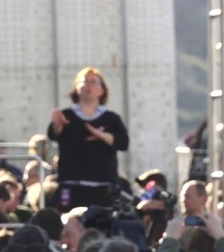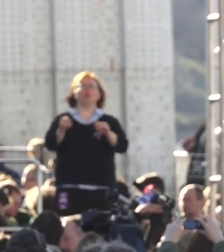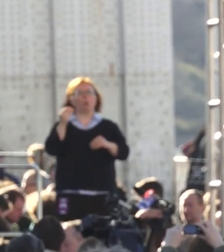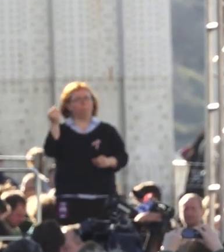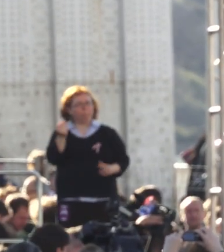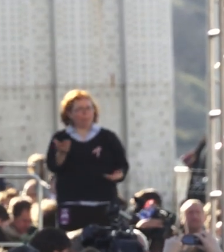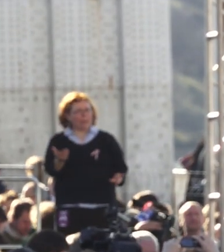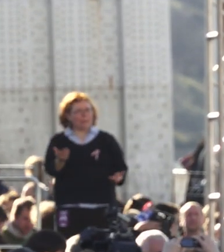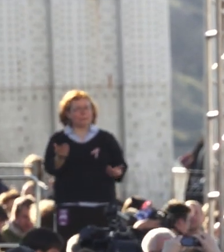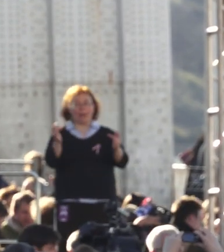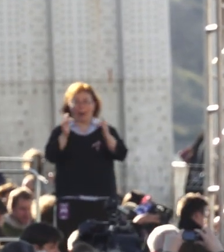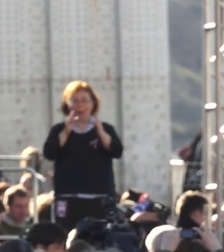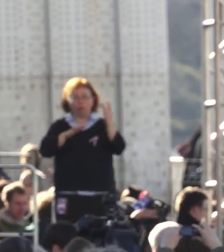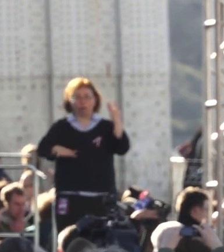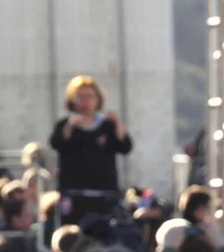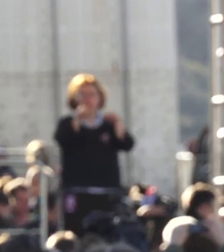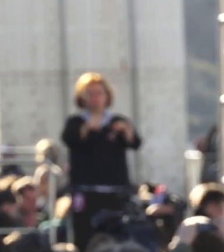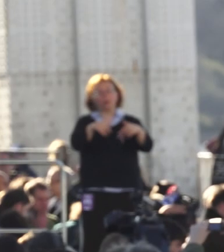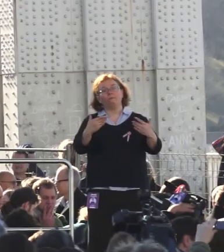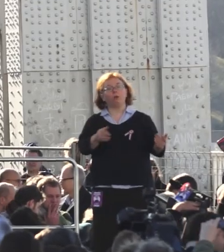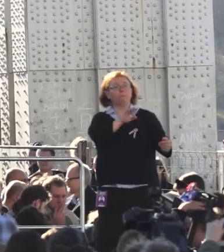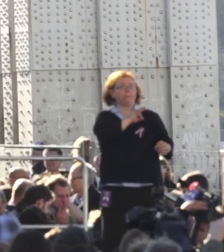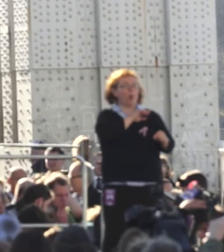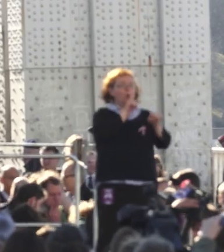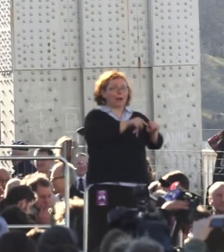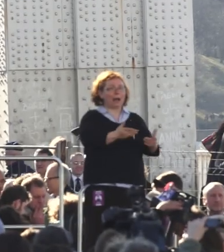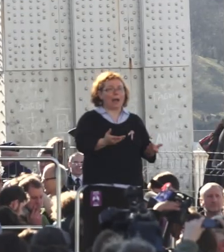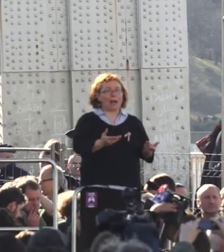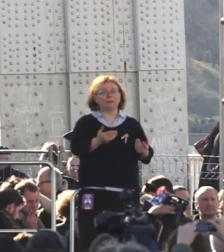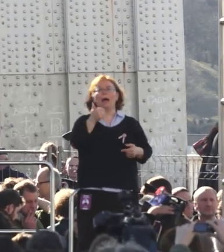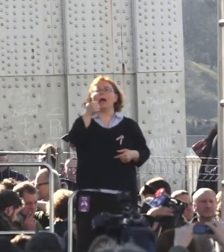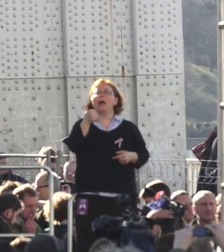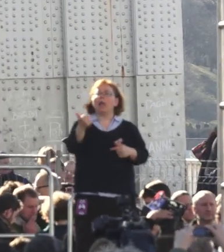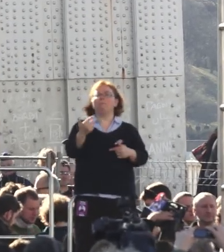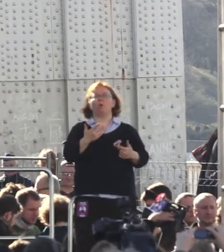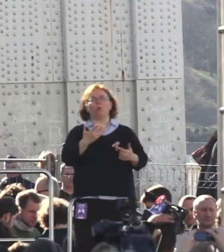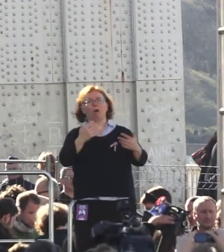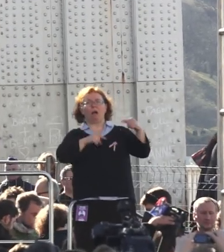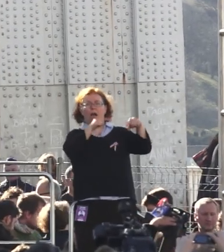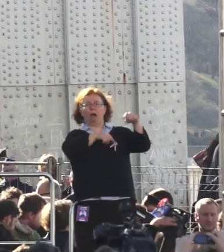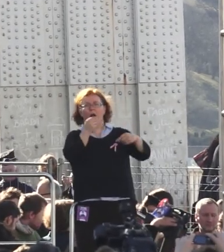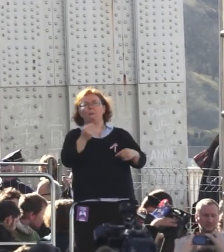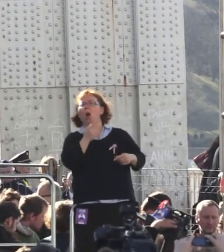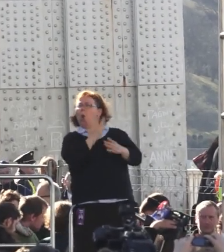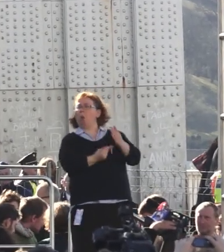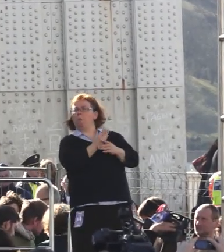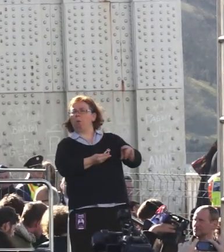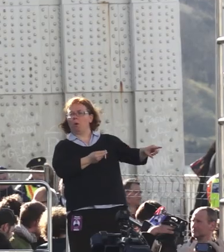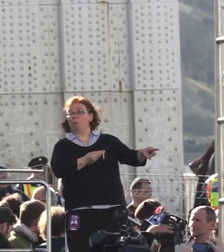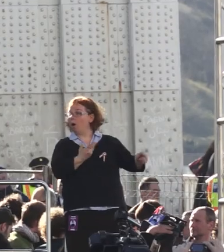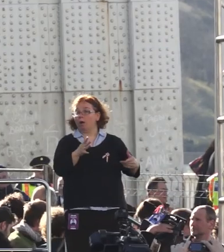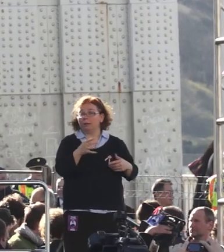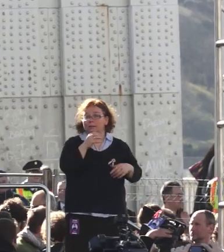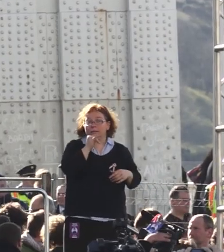pénze. Az ellenségnek vagy a barátnak egyből anyázunk, mert biztos loptak, de ha nem